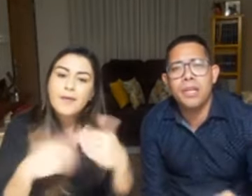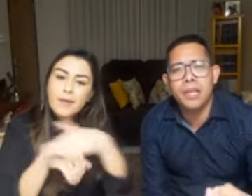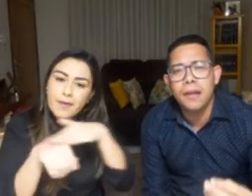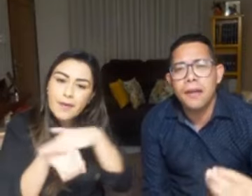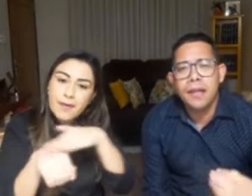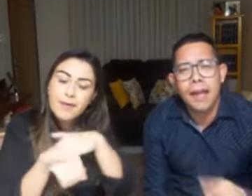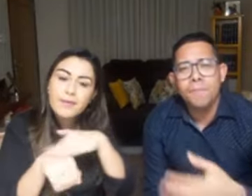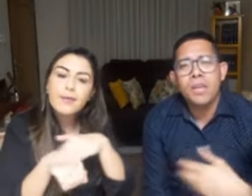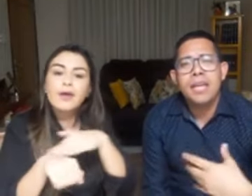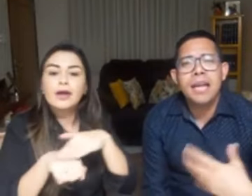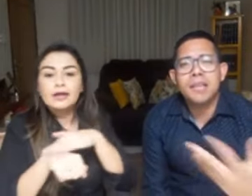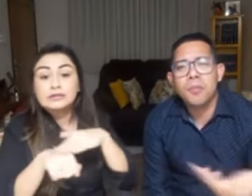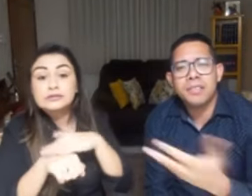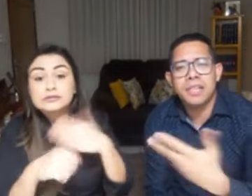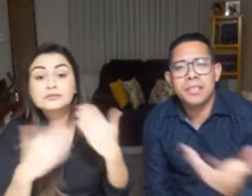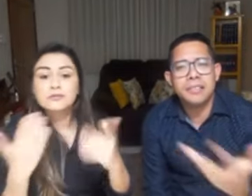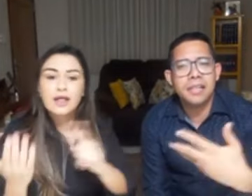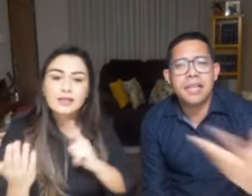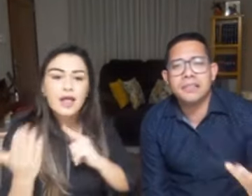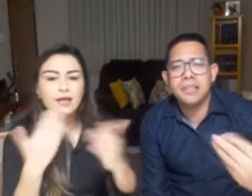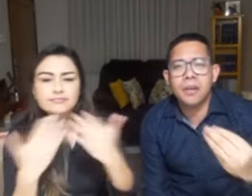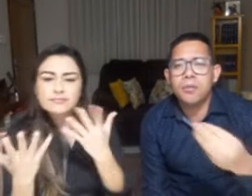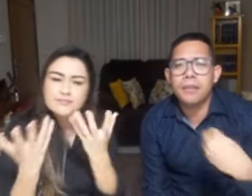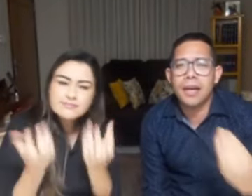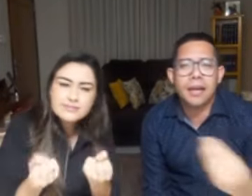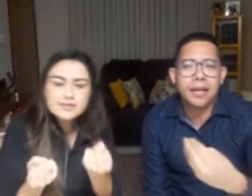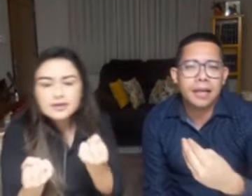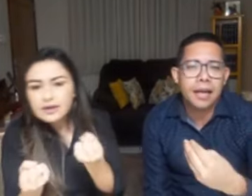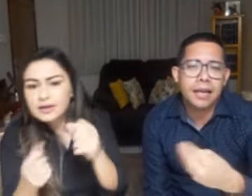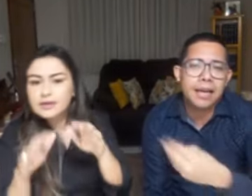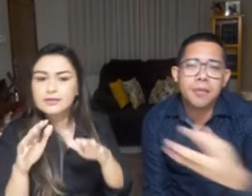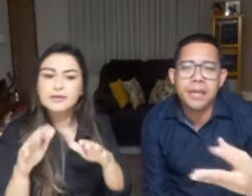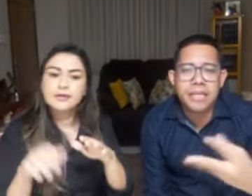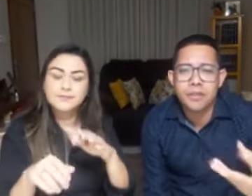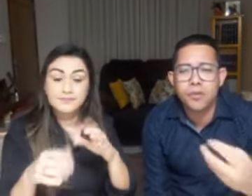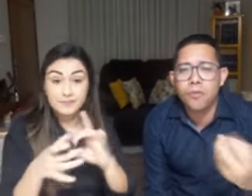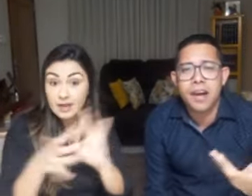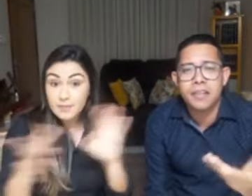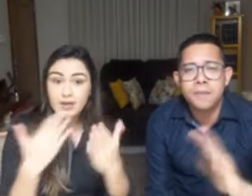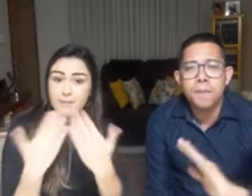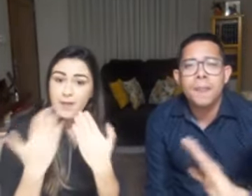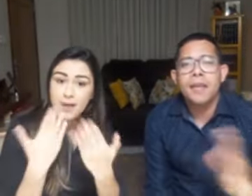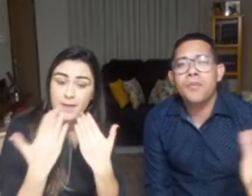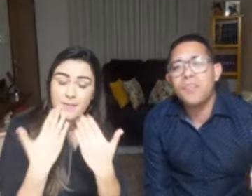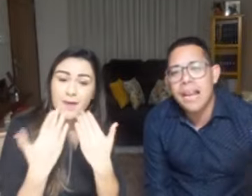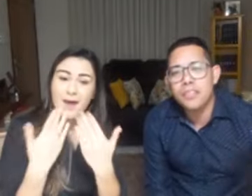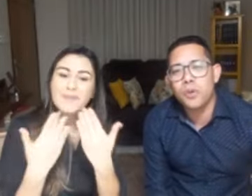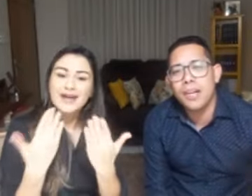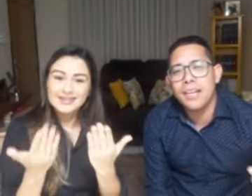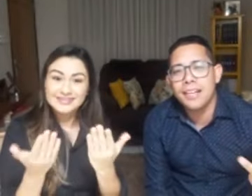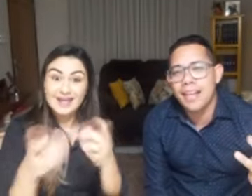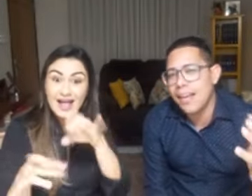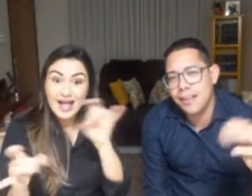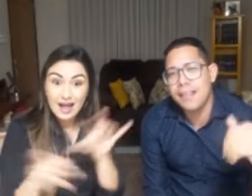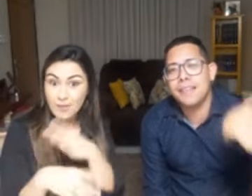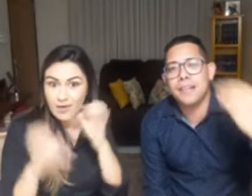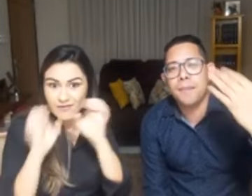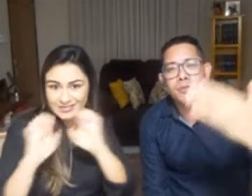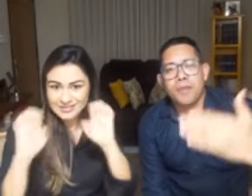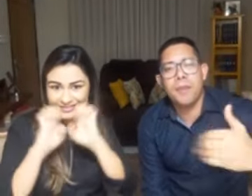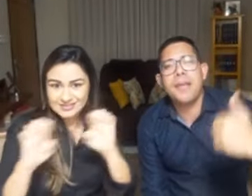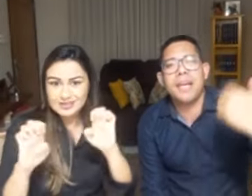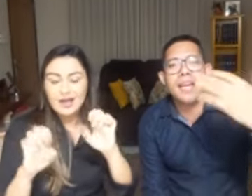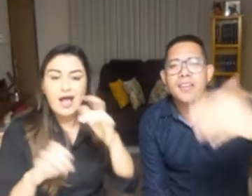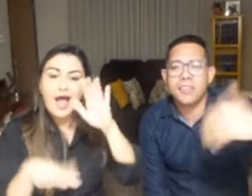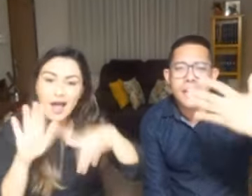papo ali, né? E aí tem uma certa aceitação naquela liberdade de conversa e finalizou aí, né? E aí se a